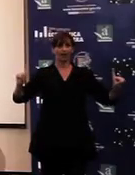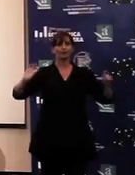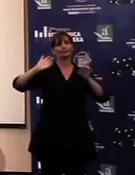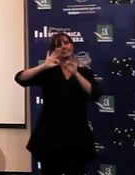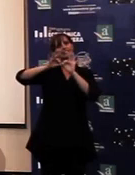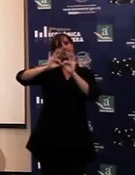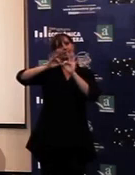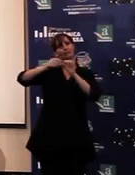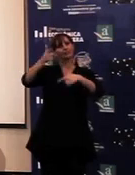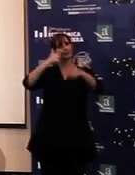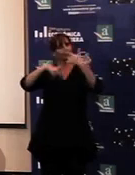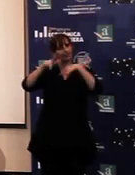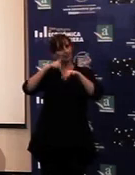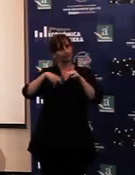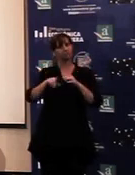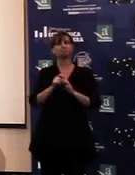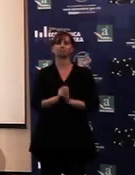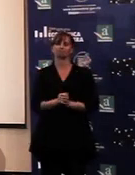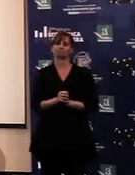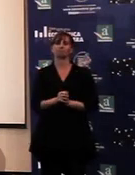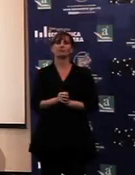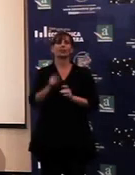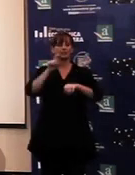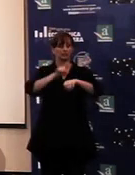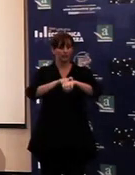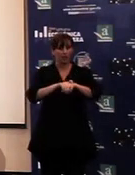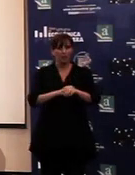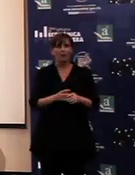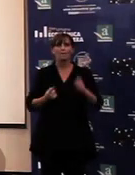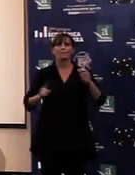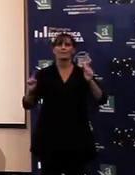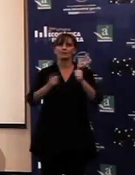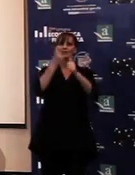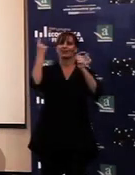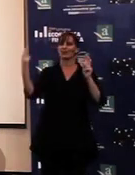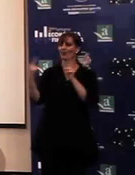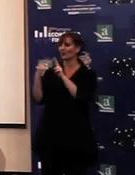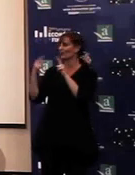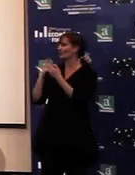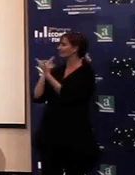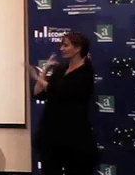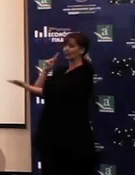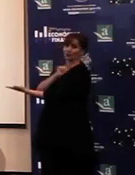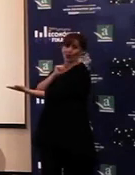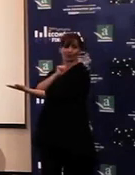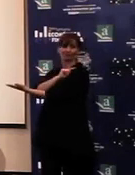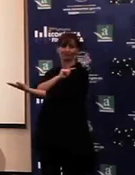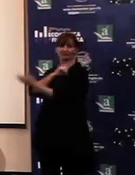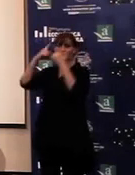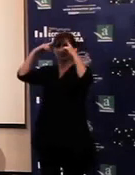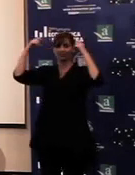mismo la oportunidad de conocer a Tony, Tommy, presidente de Ansordo, nos explica la